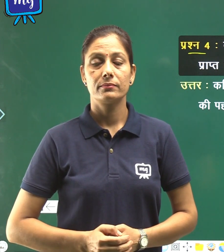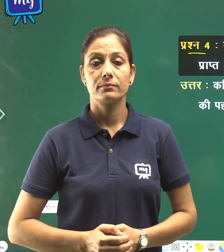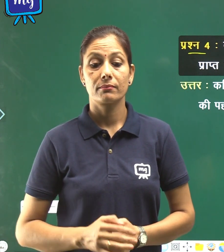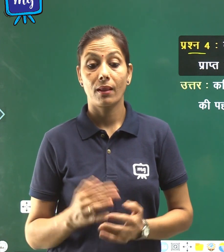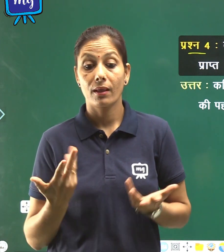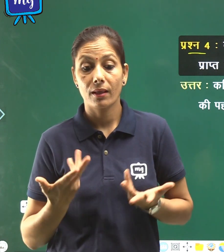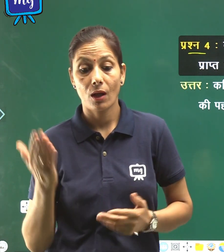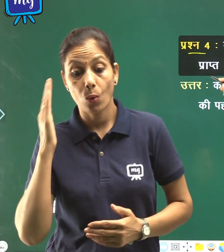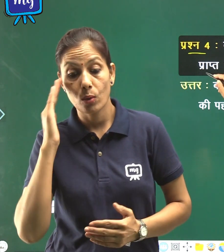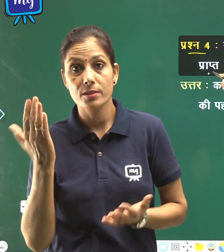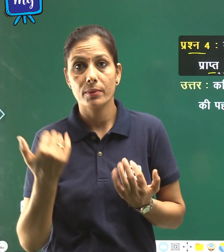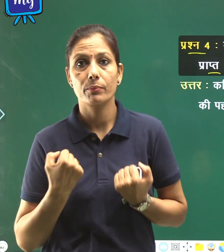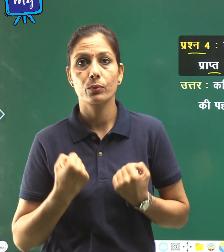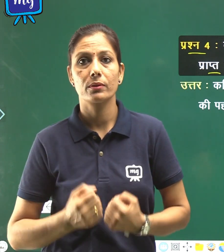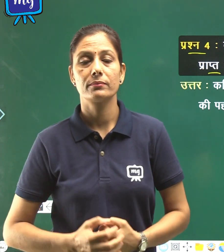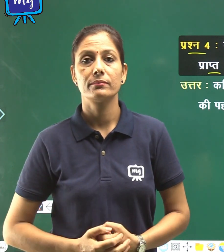क्या ज्ञान प्राप्त हुआ।